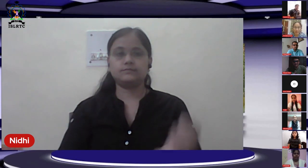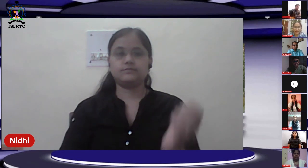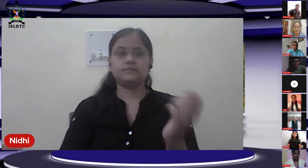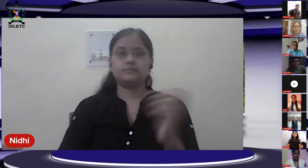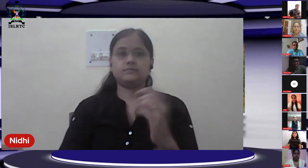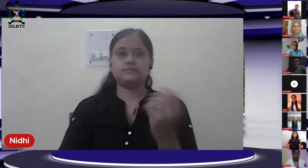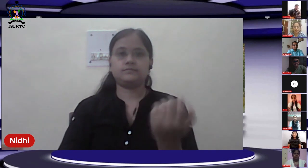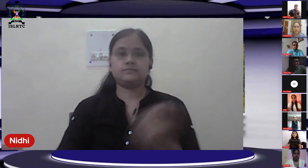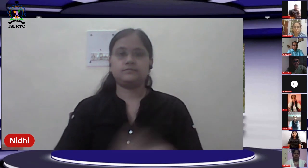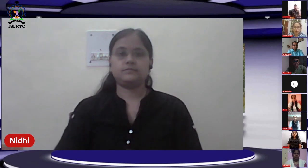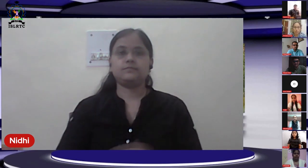नमस्ते सभी को।